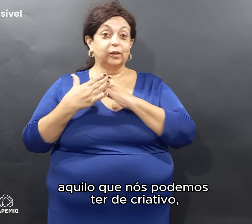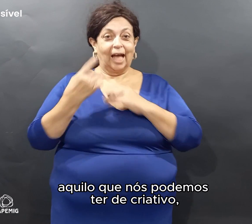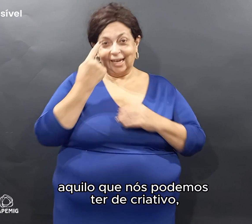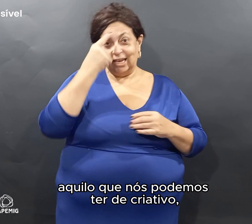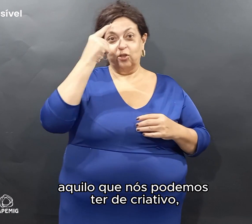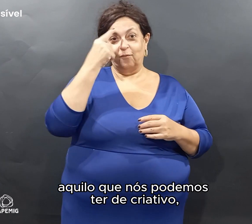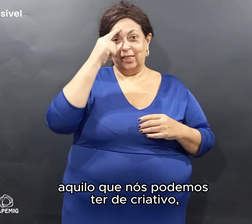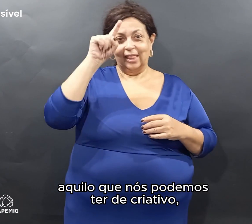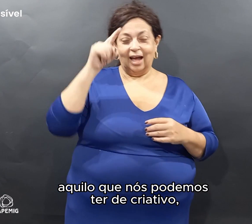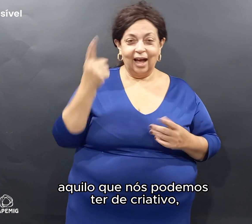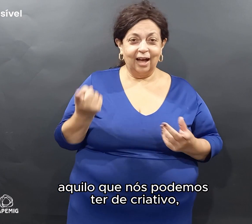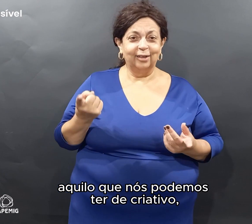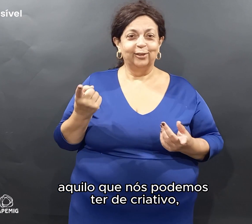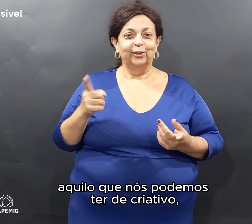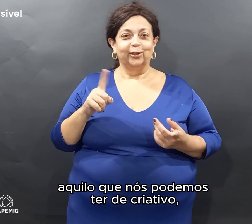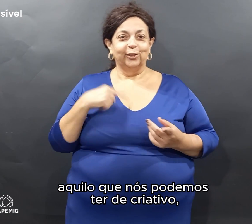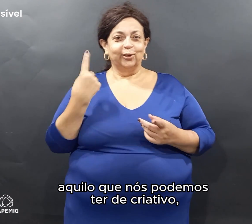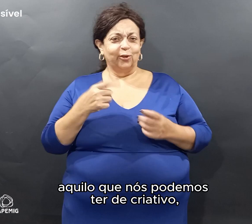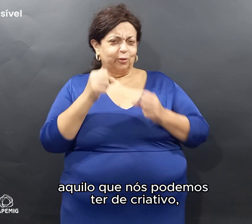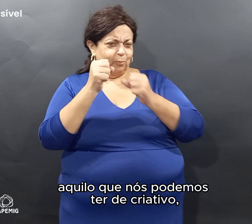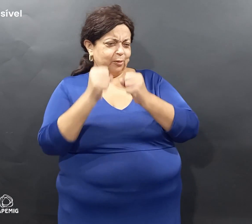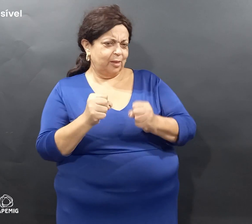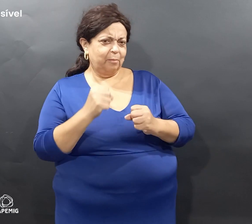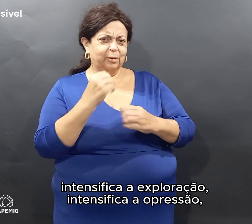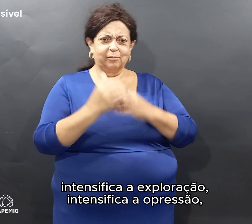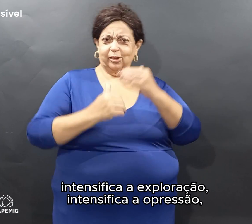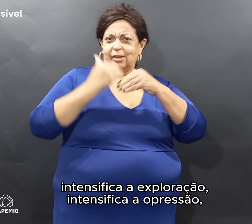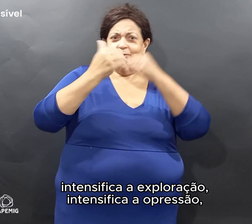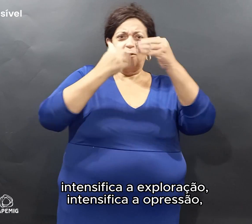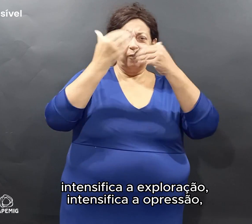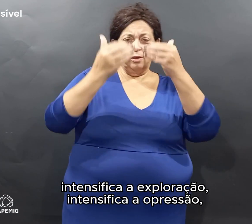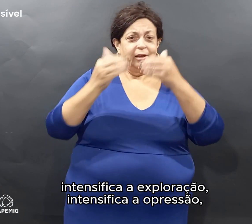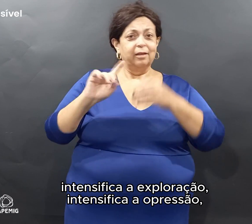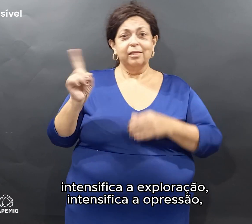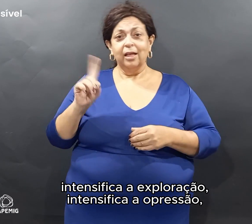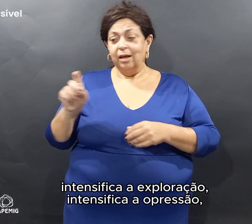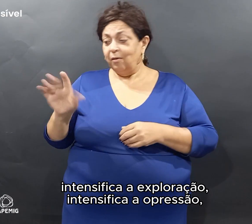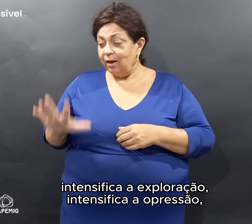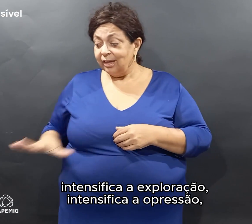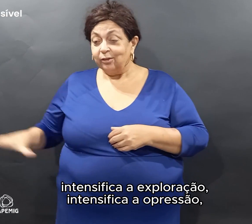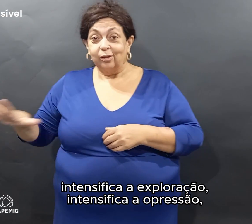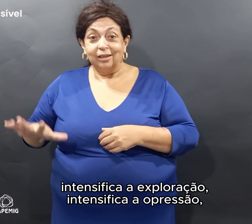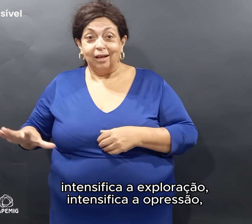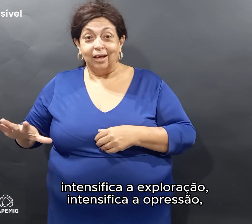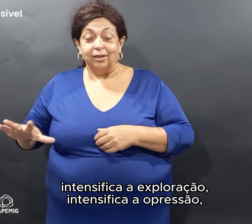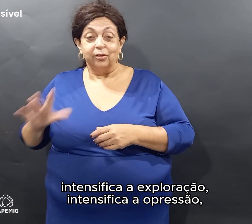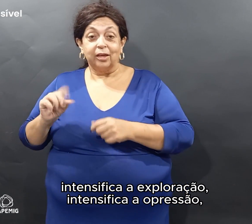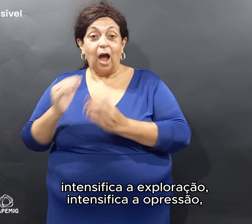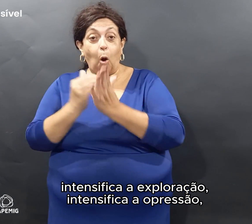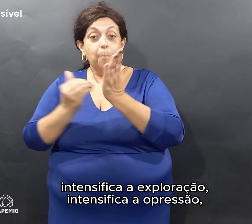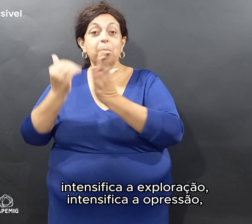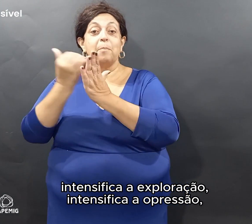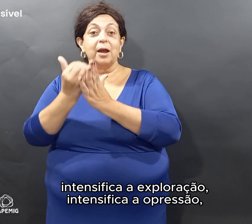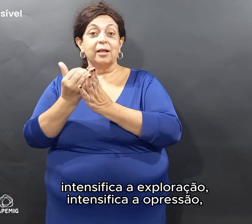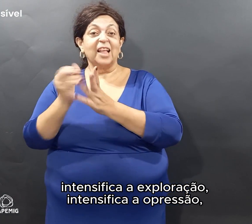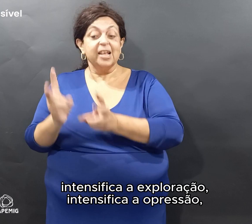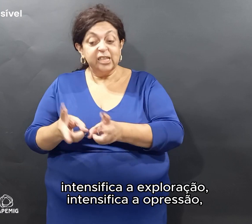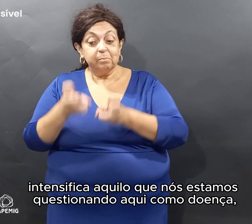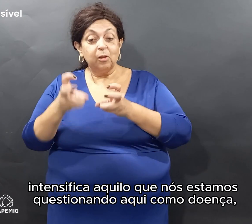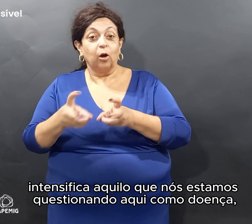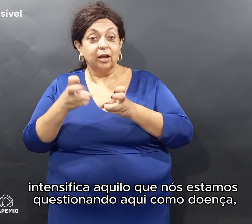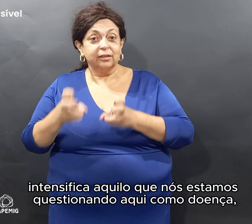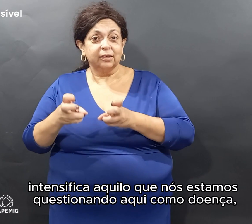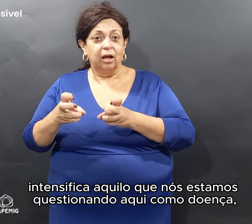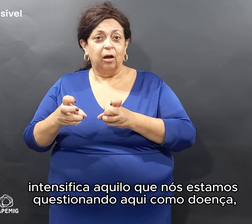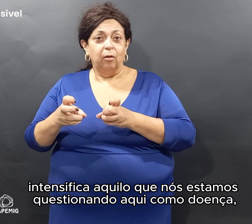criativo, aquilo que nós podemos ter de criativo, intensifica a exploração, intensifica a